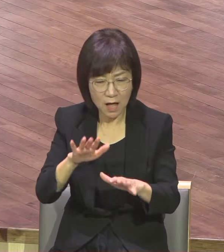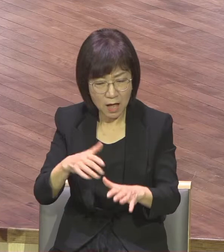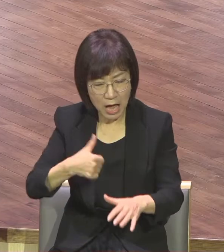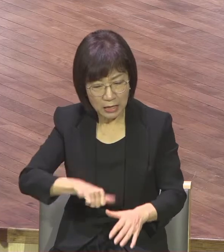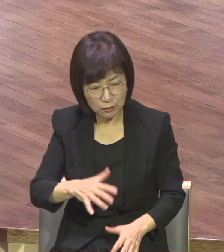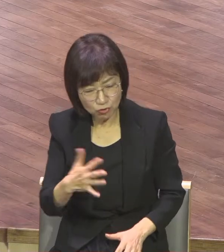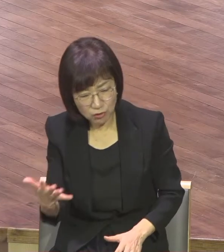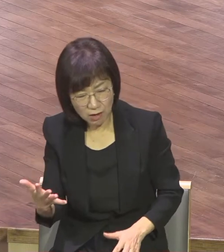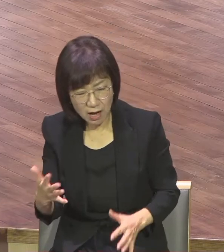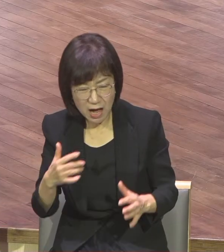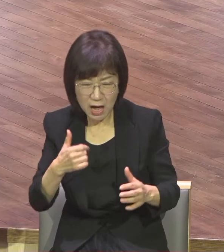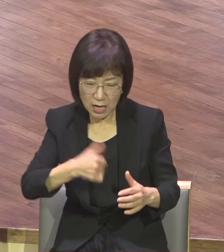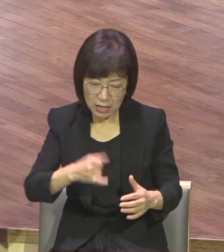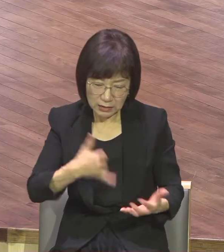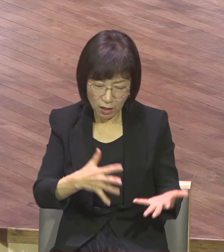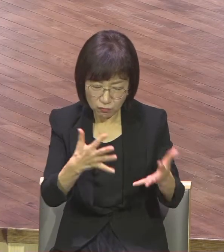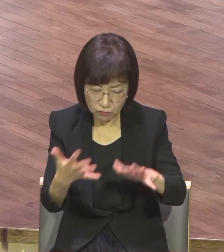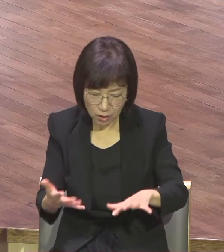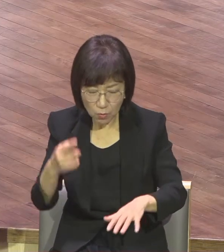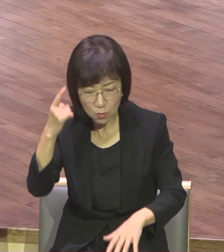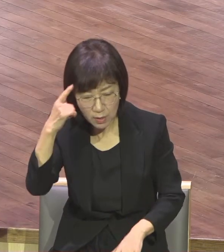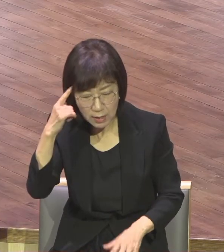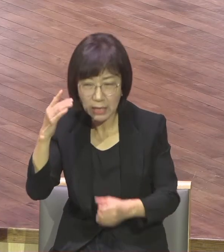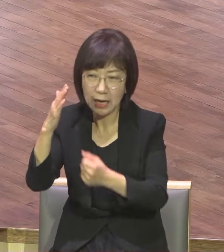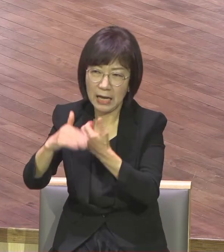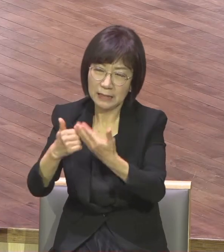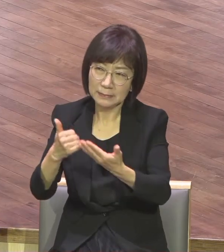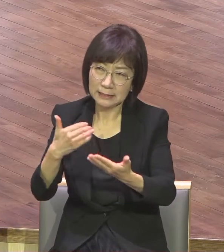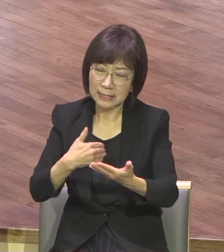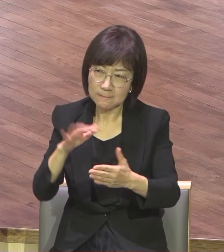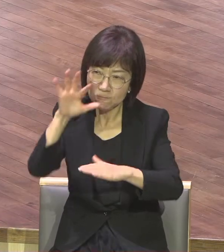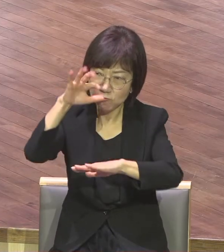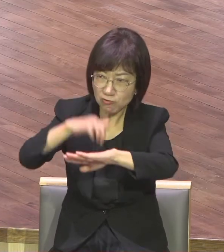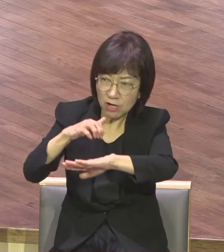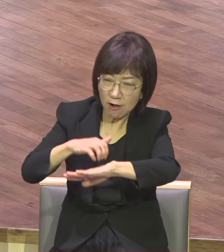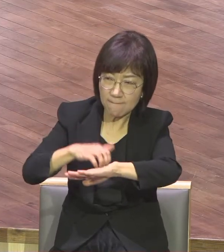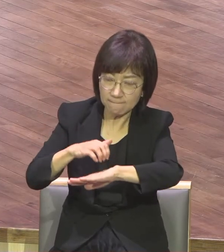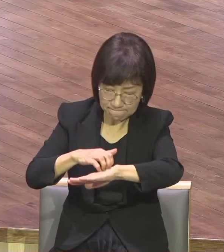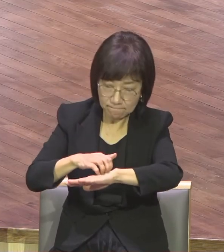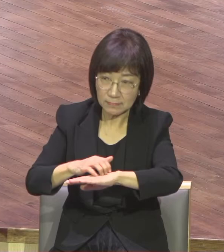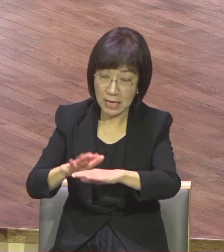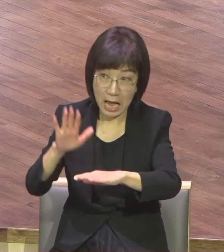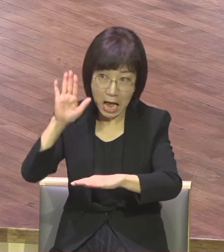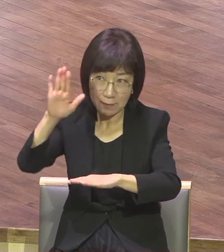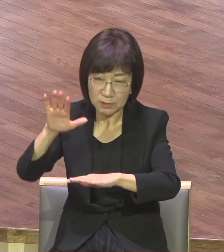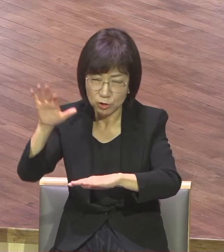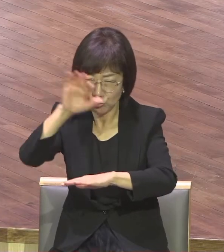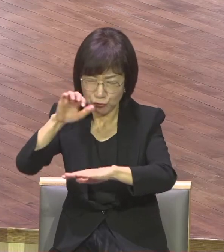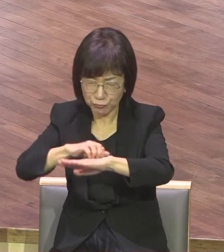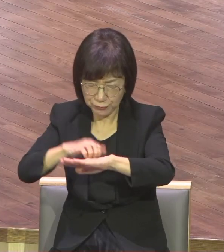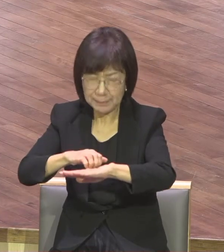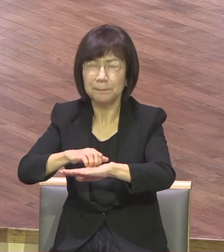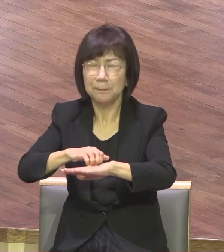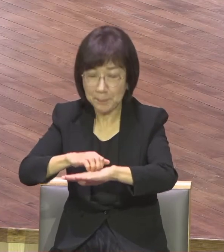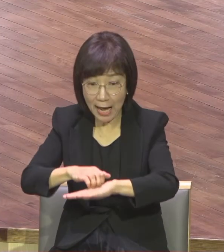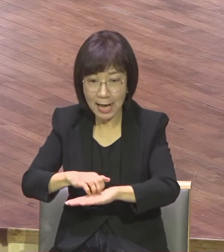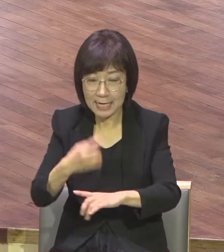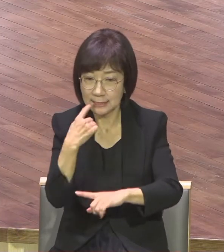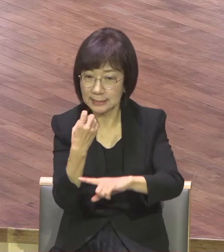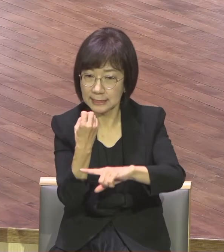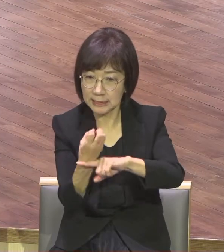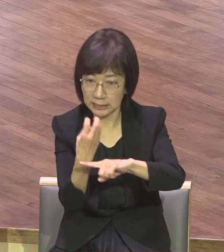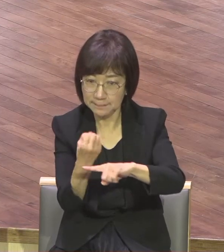이거는 하나님께서 나를 단련하시는 과정이다. 그가 나를 단련하시면 내가 정금같이 나오리라.